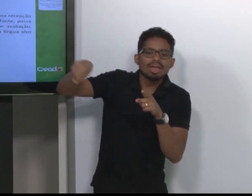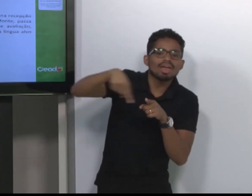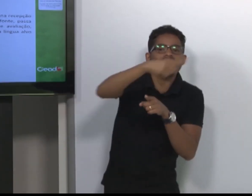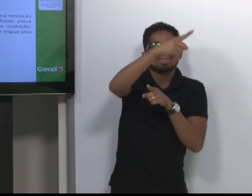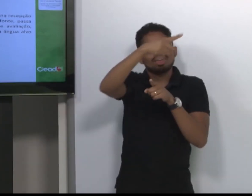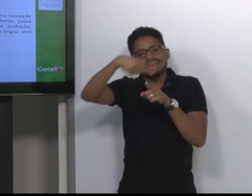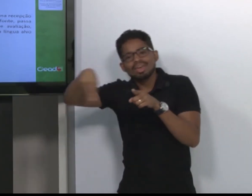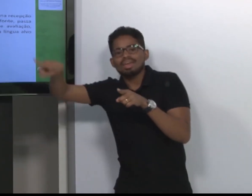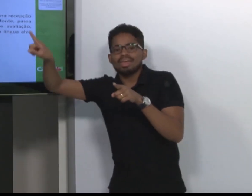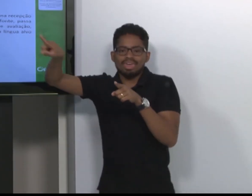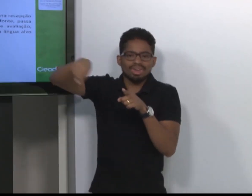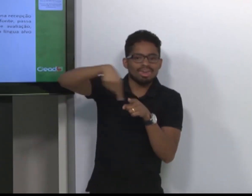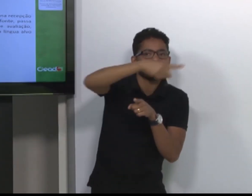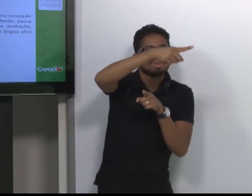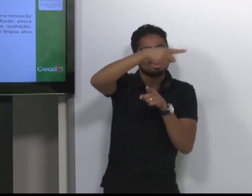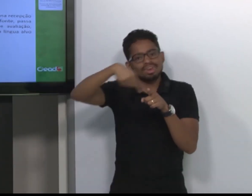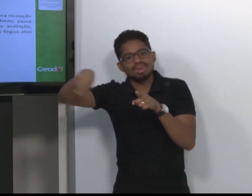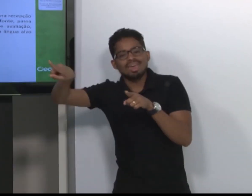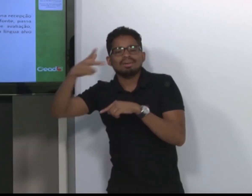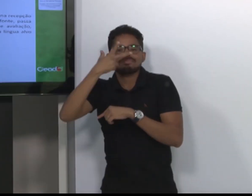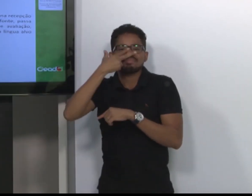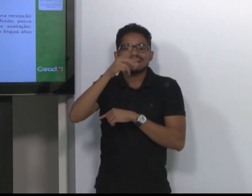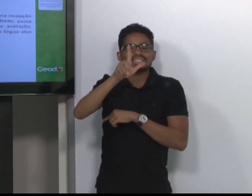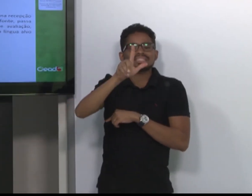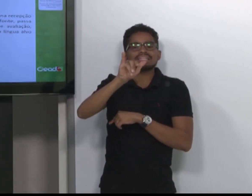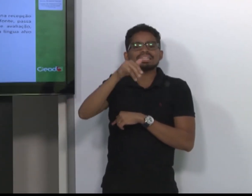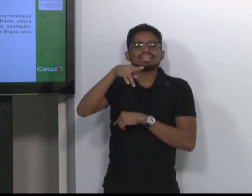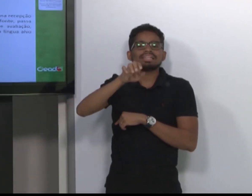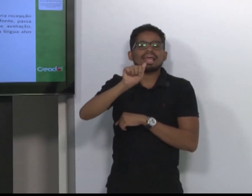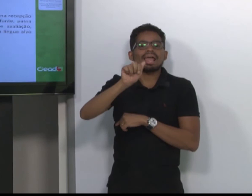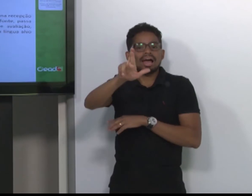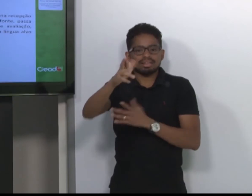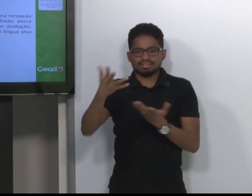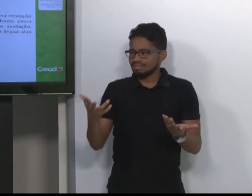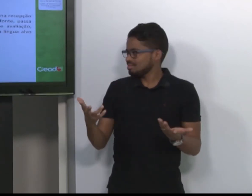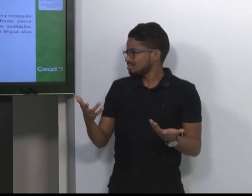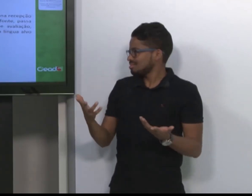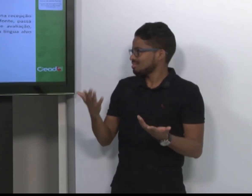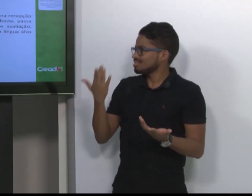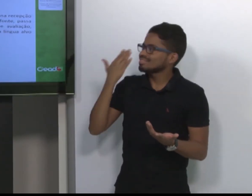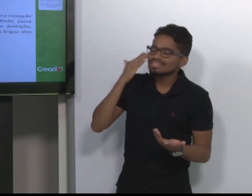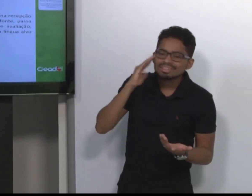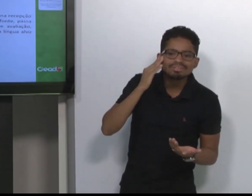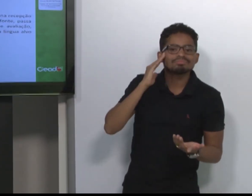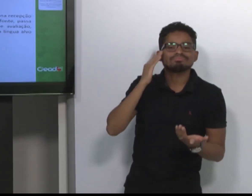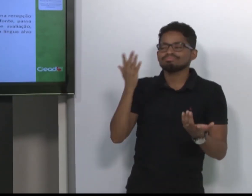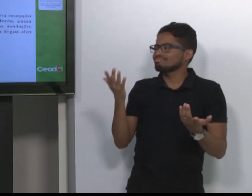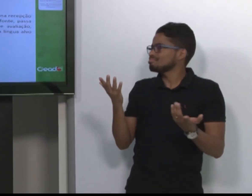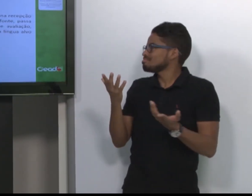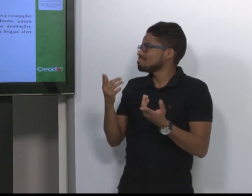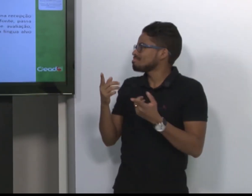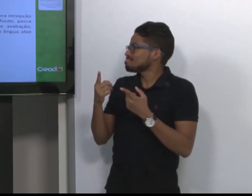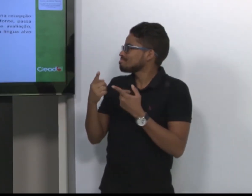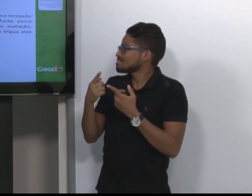Como é a atuação do tradutor-intérprete? há uma função aqui